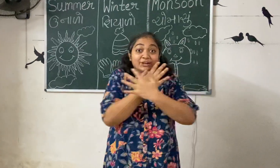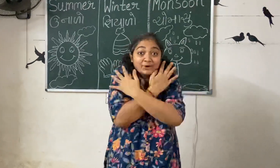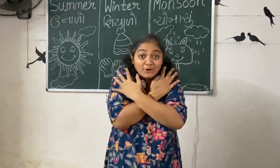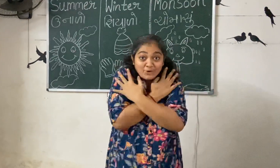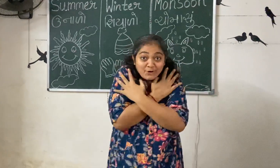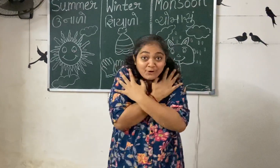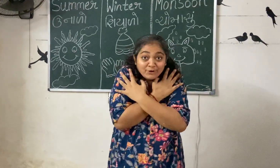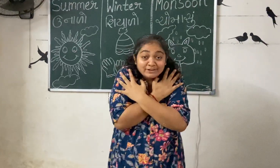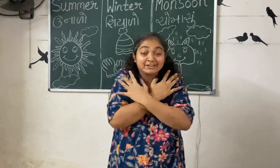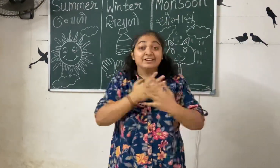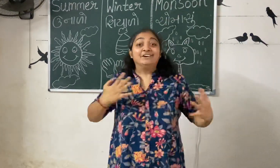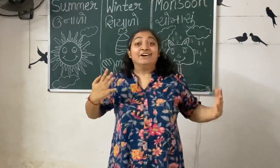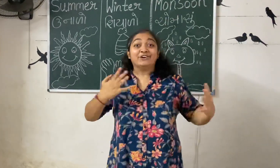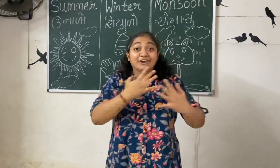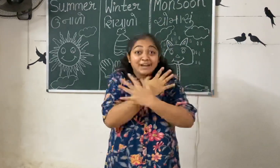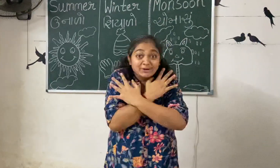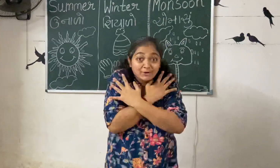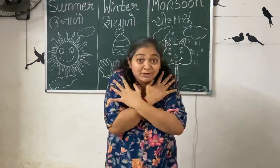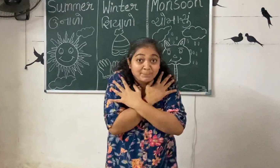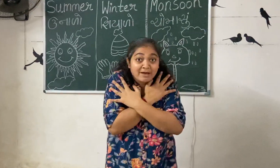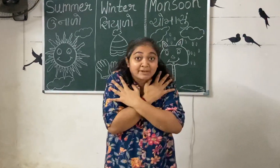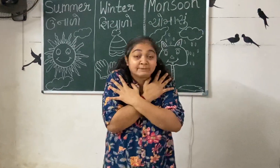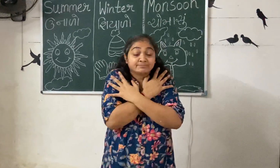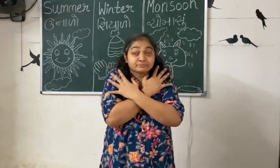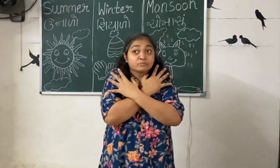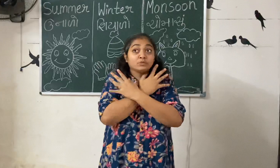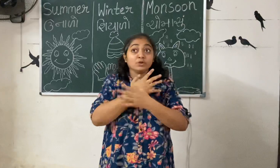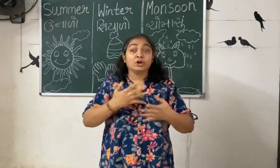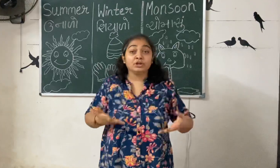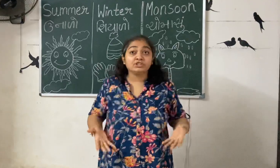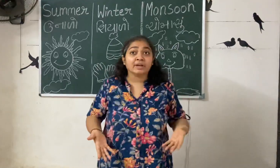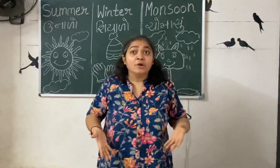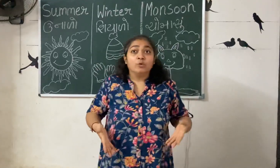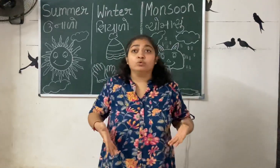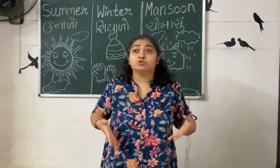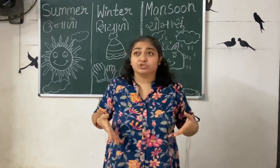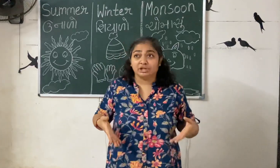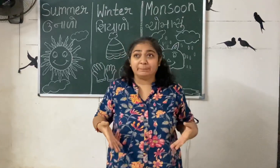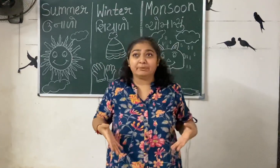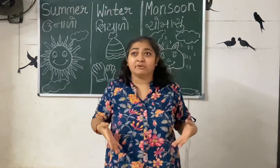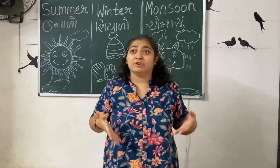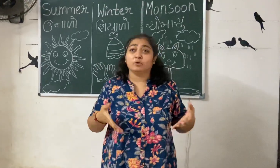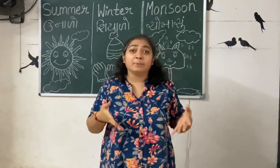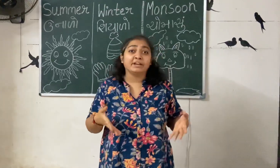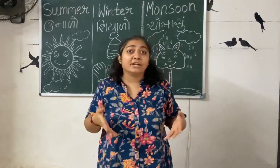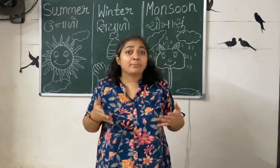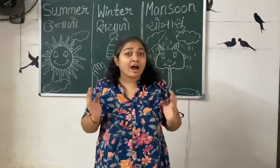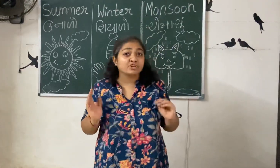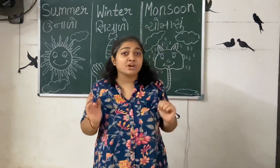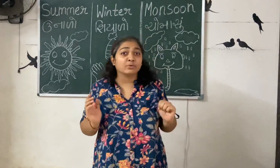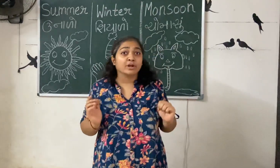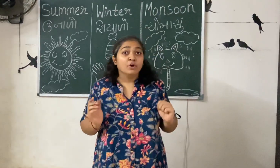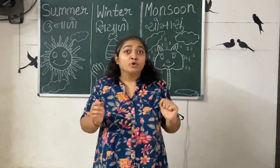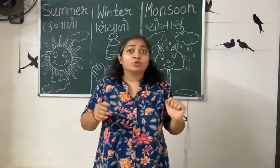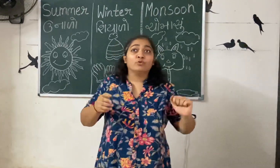कोटGS बने चलना है उन जो श्लिपर ने वह बेरी न आपाड चायों ने तो